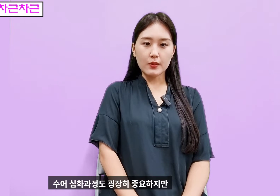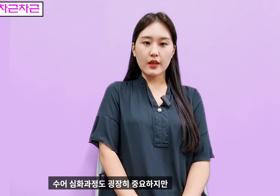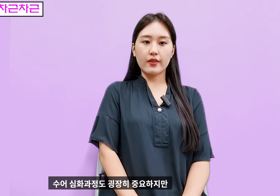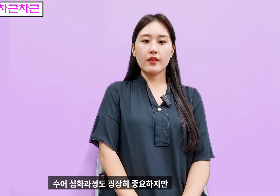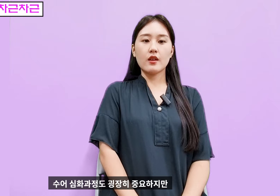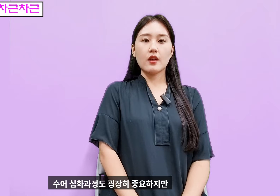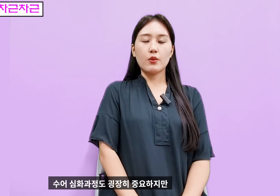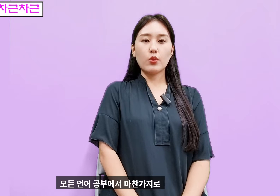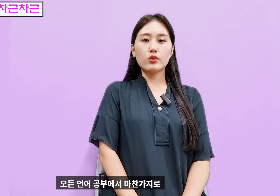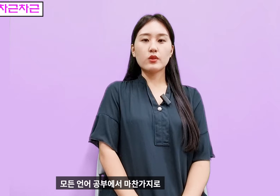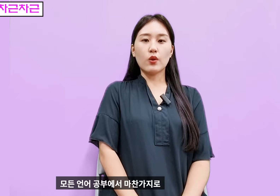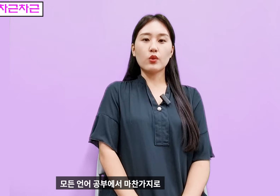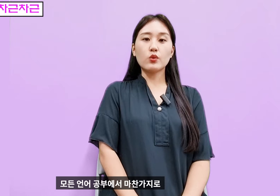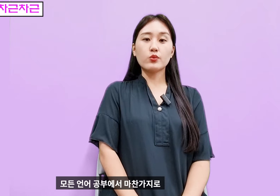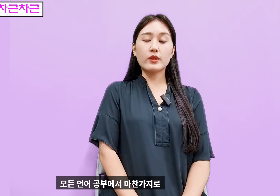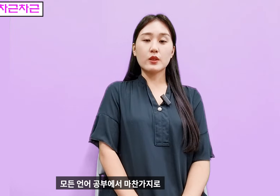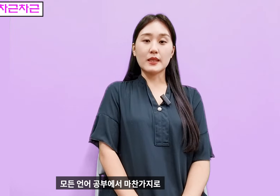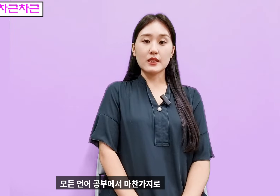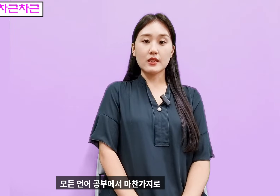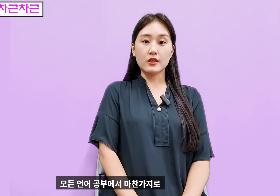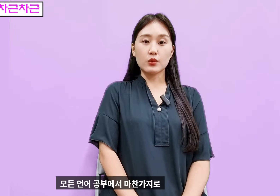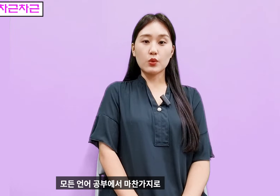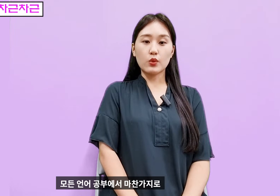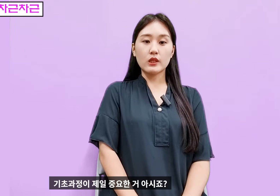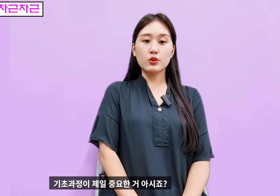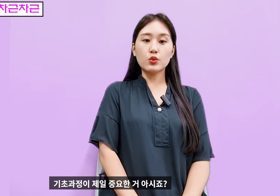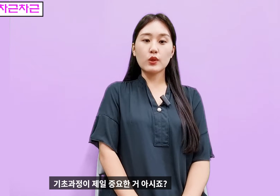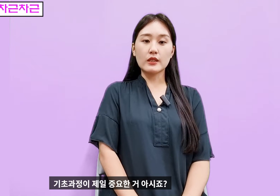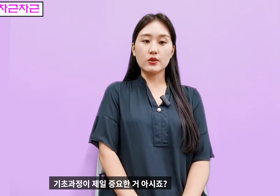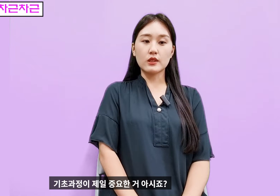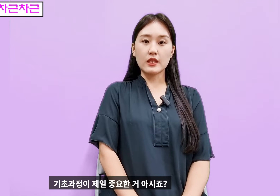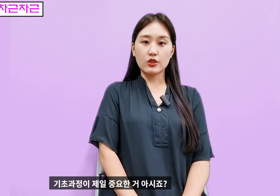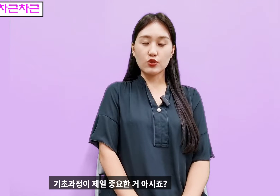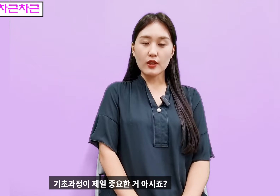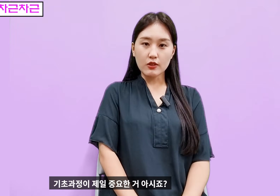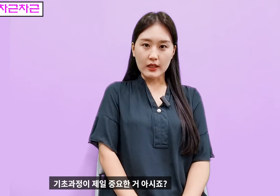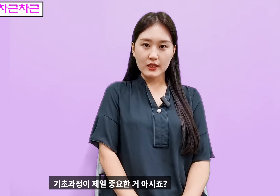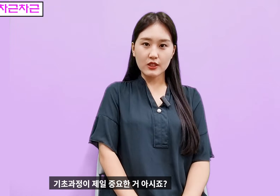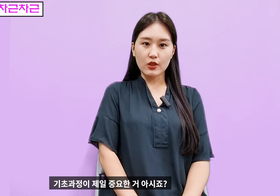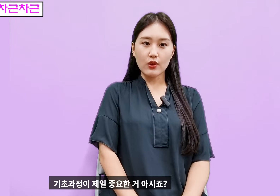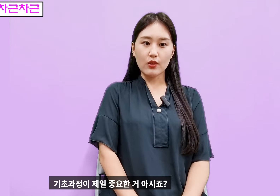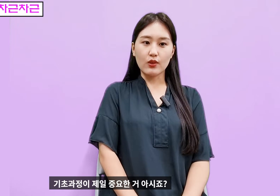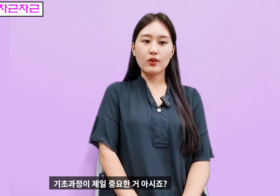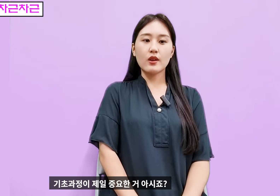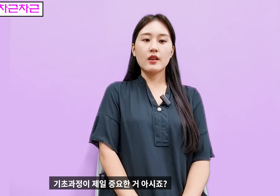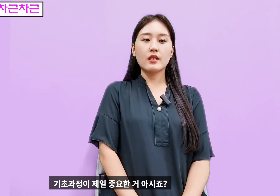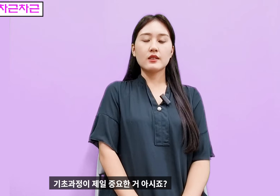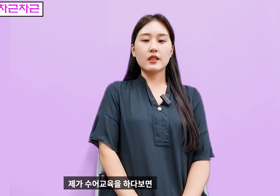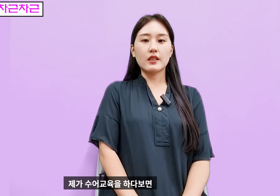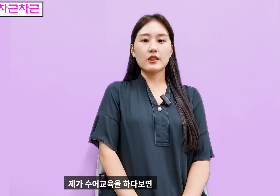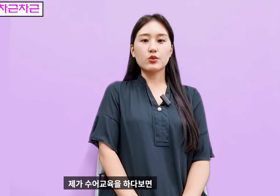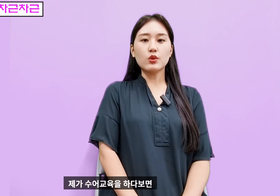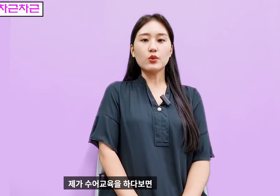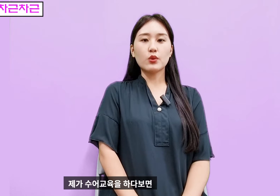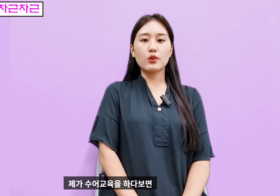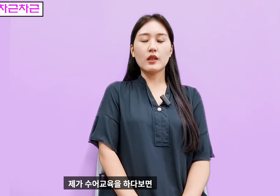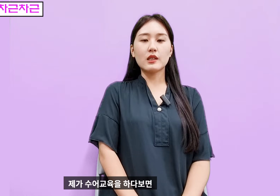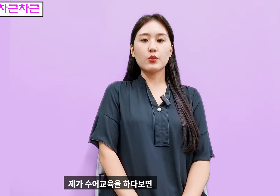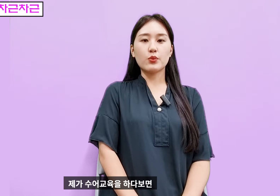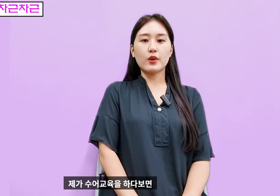중요하지만 모든 언어 공부에서 마찬가지로 기초 과정이 제일 중요한 거 아시죠? 제가 수어 교육을 하다